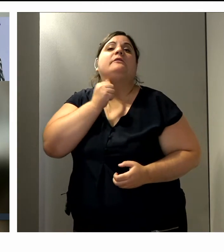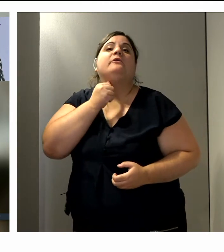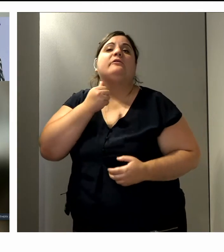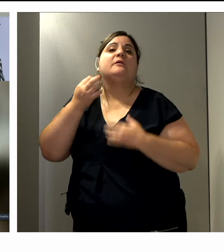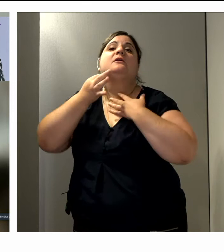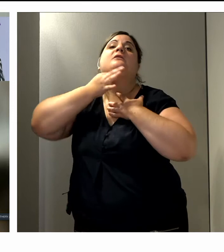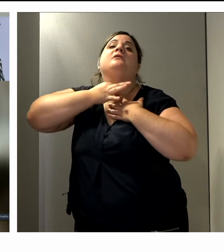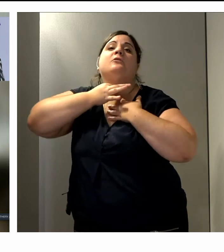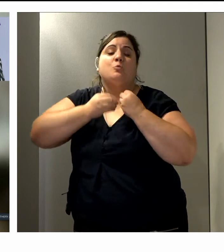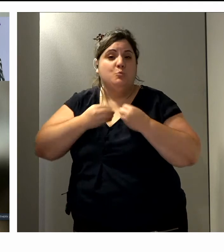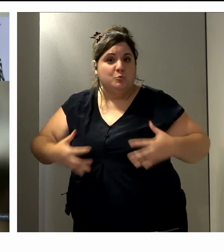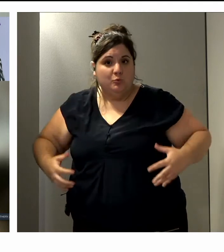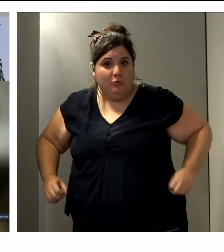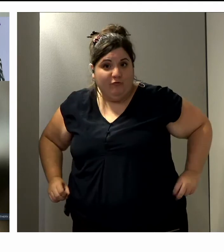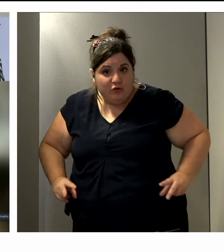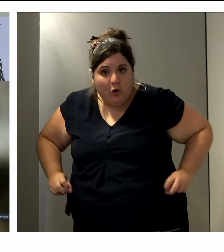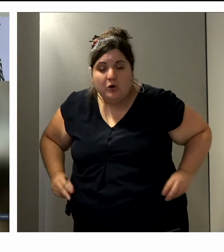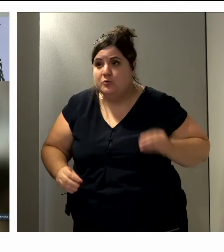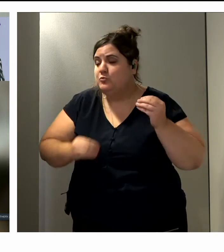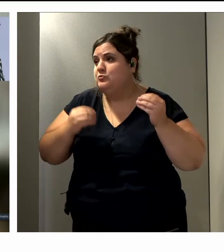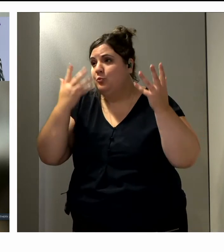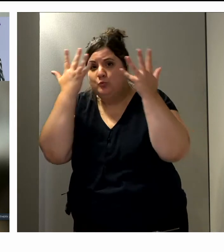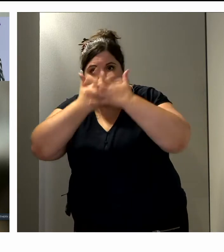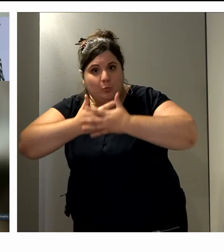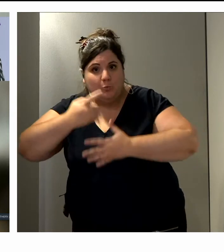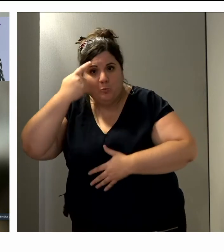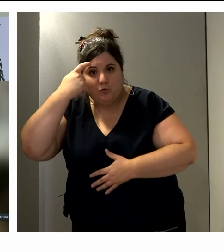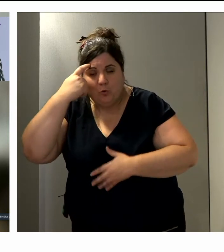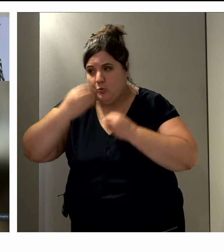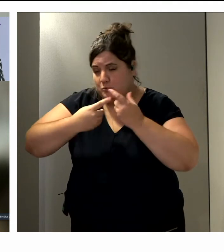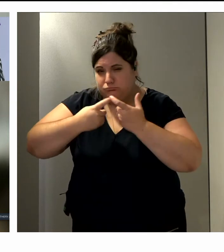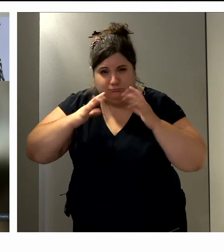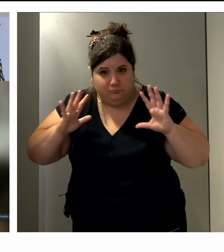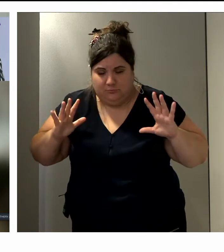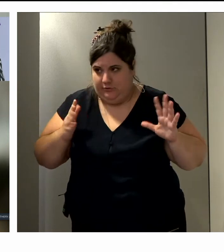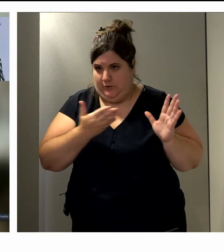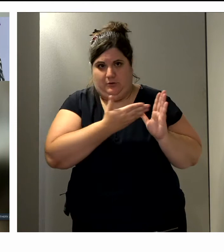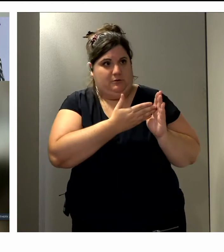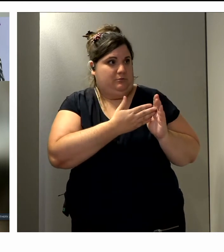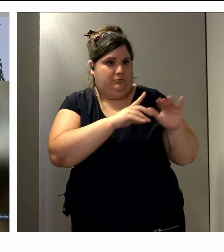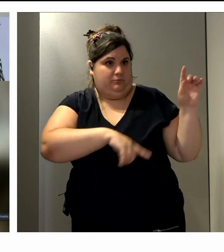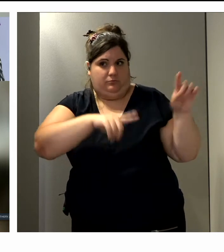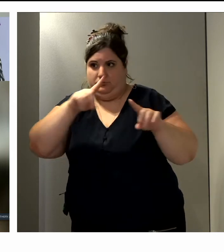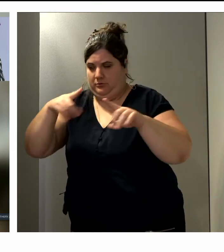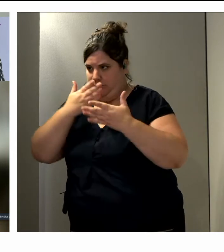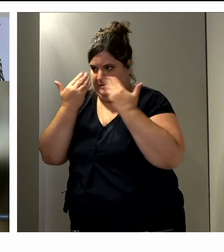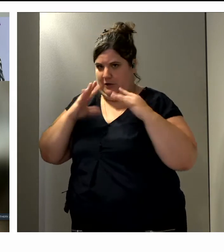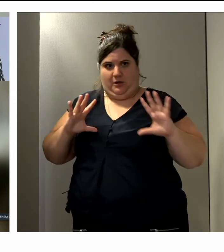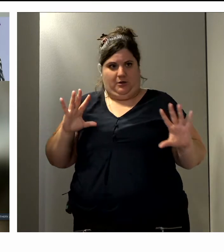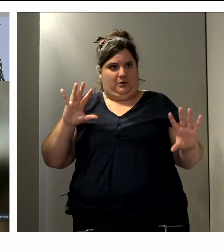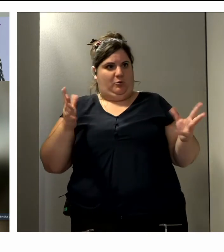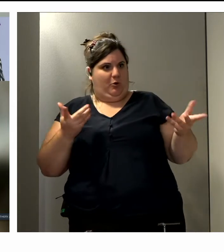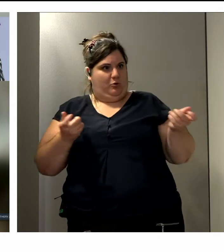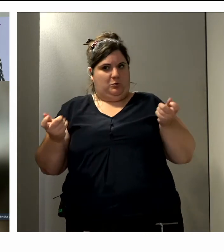roulant, ou qui a, je ne sais pas, des troubles mentaux. Enfin, les handicaps sont très variés. Donc, si vous arrivez aussi